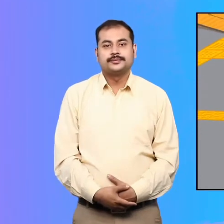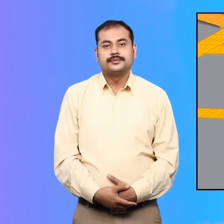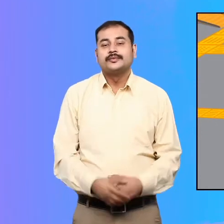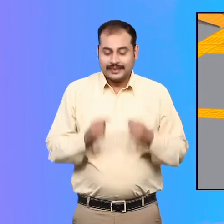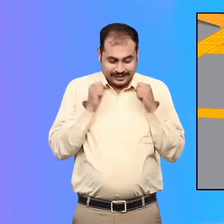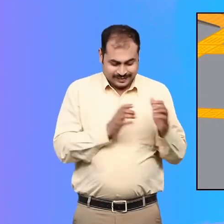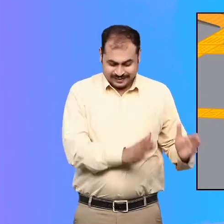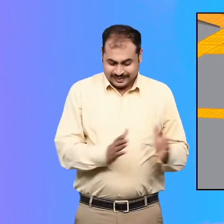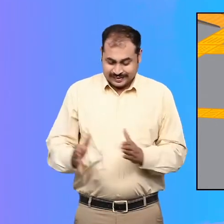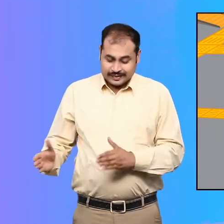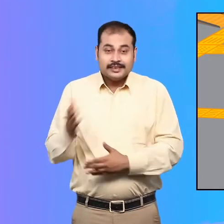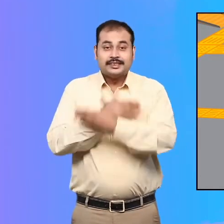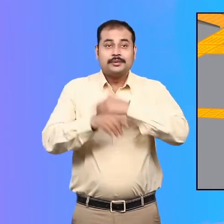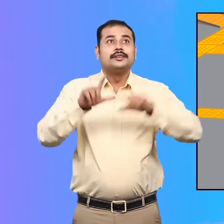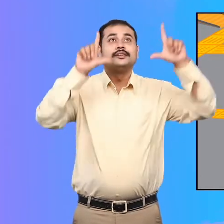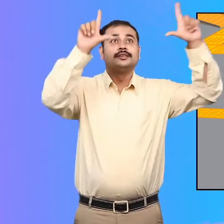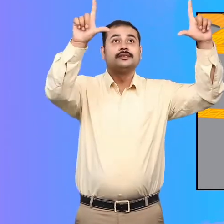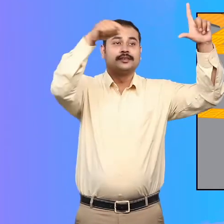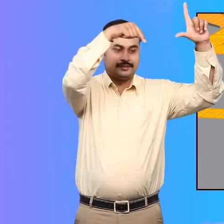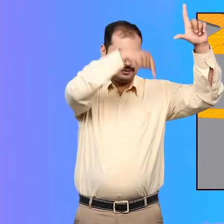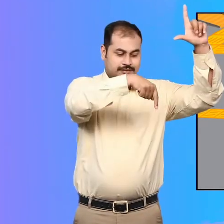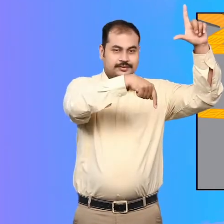सुरम्य रिजल्ट्स ईटिंग अस